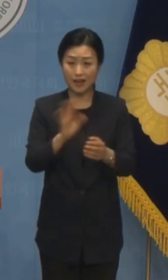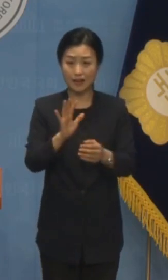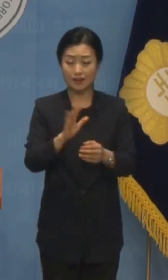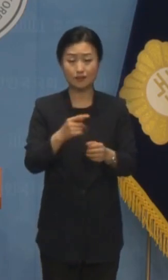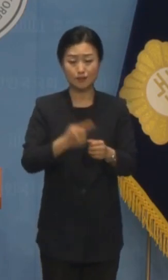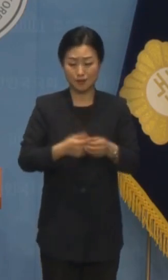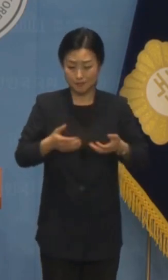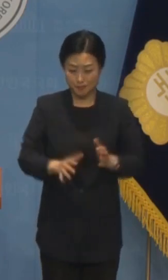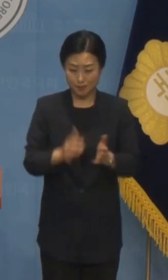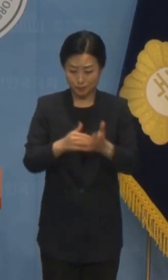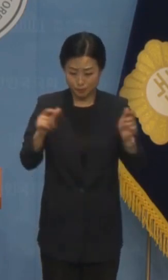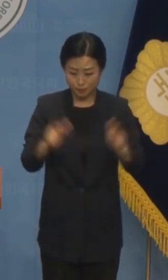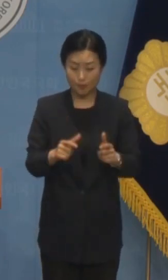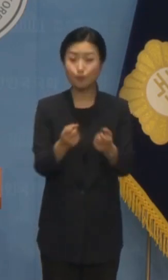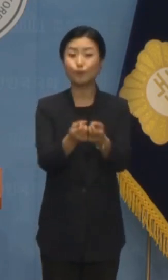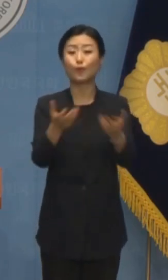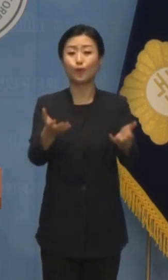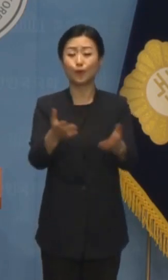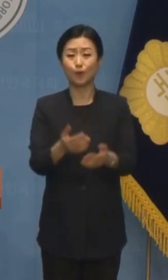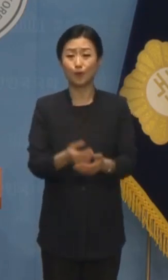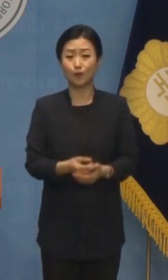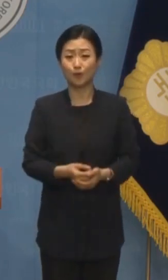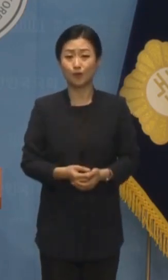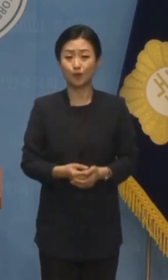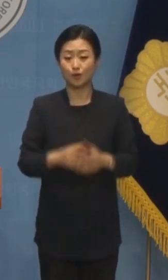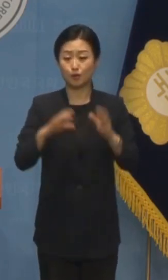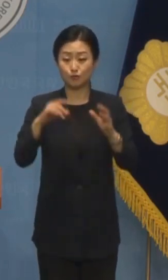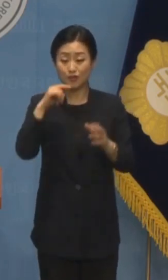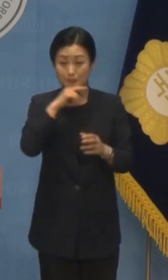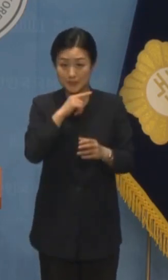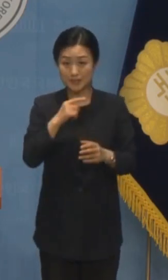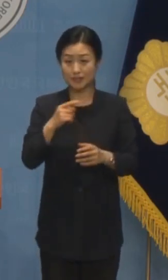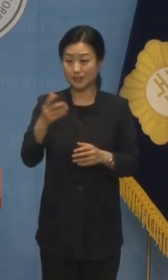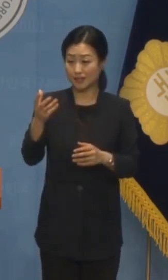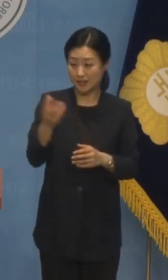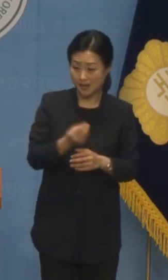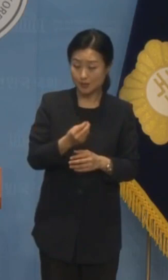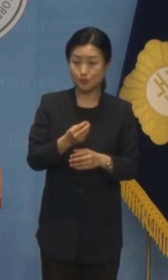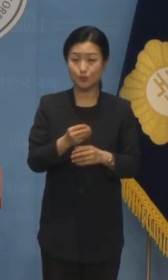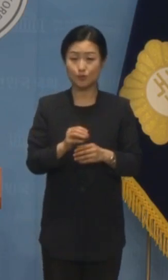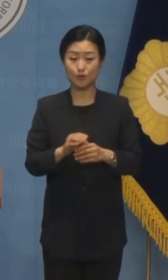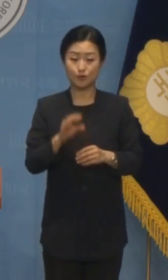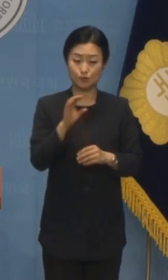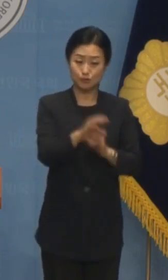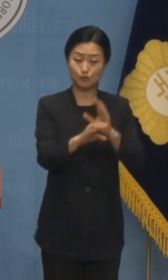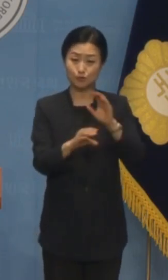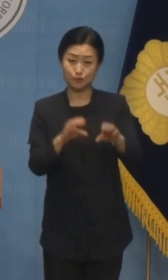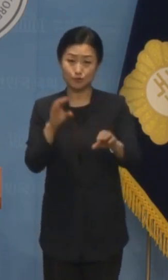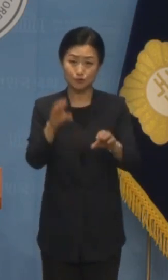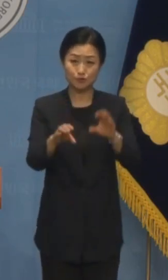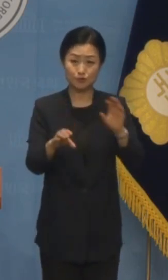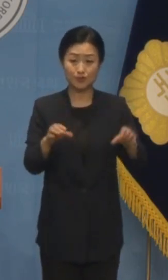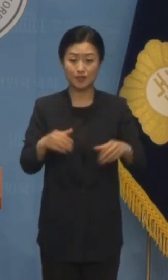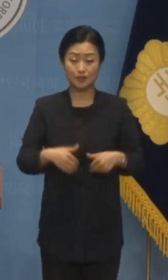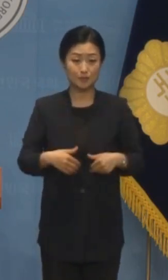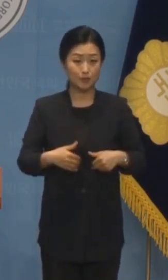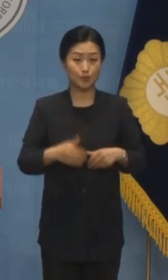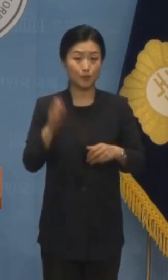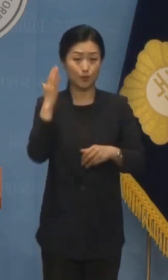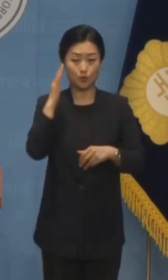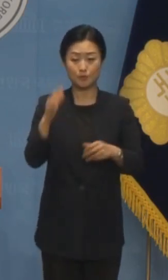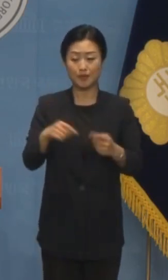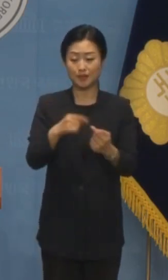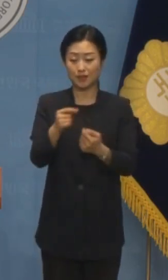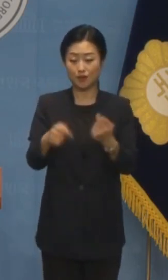없습니다. 민생회복지원금의 국가부채를 끌어와서 세대 간 정의론을 펼치는 경강부에는 현대 국가들의 경제